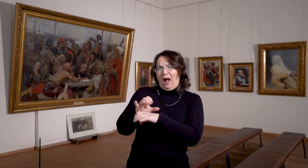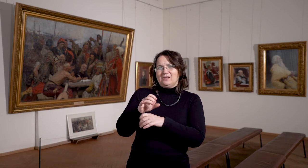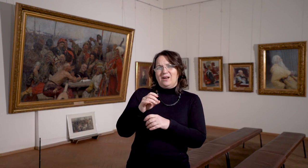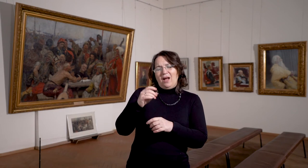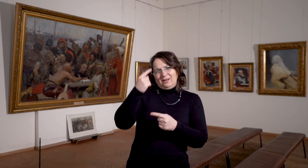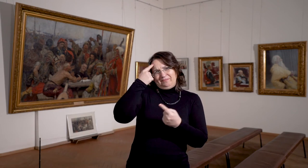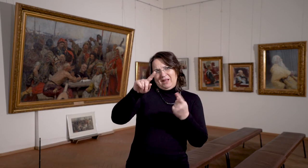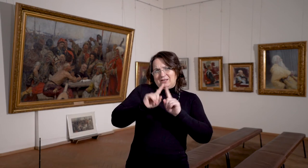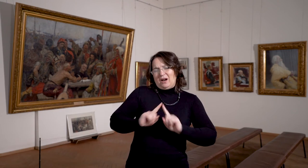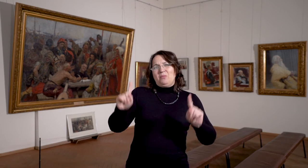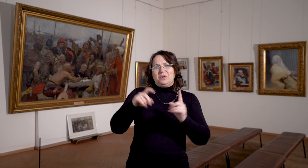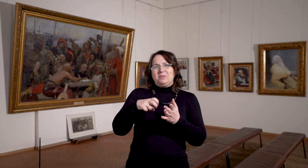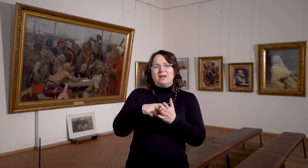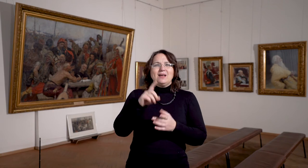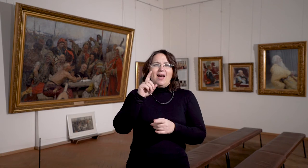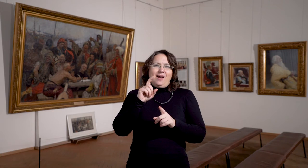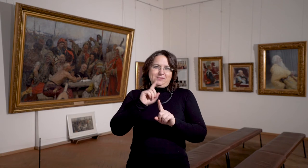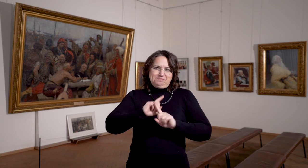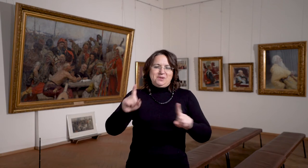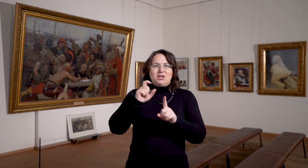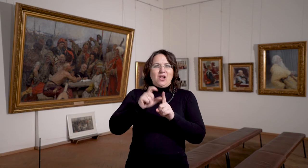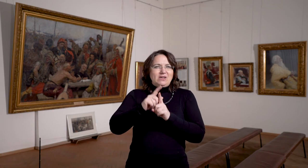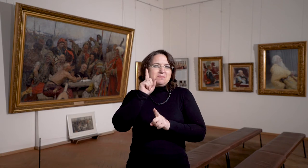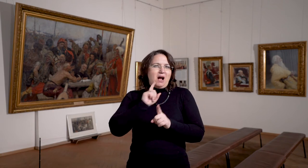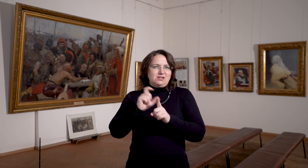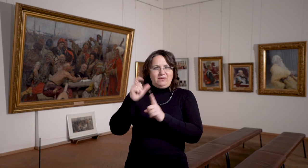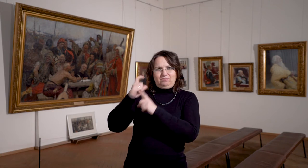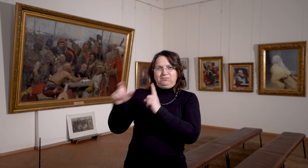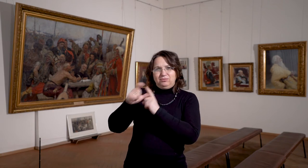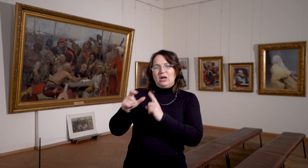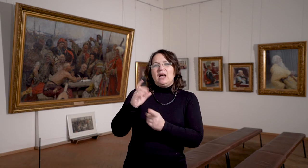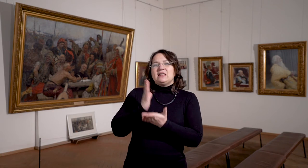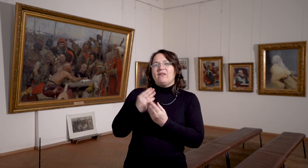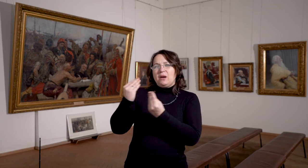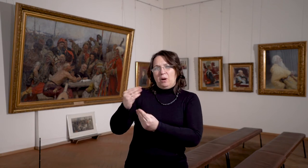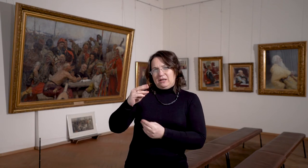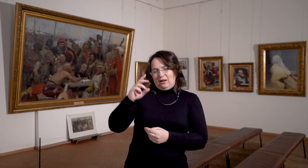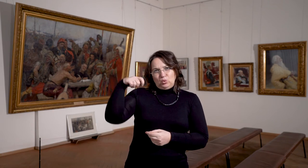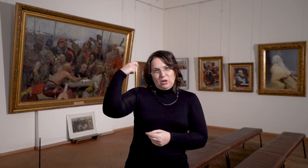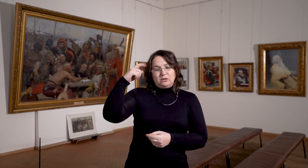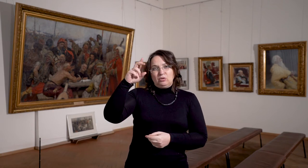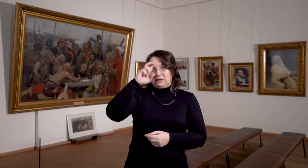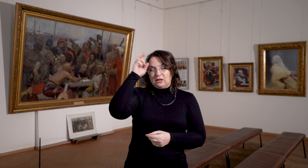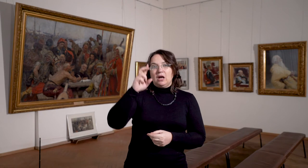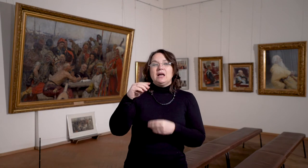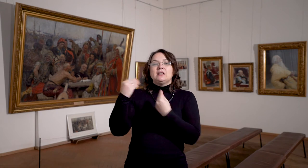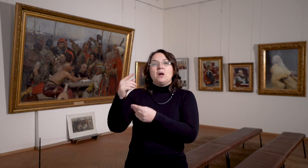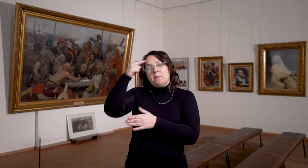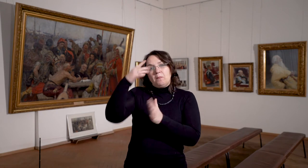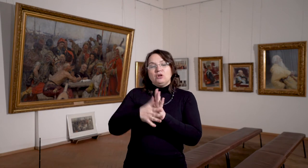смачными смешными словечками, которым давали понять Мехмету и его сторонникам, что защитники православия, а так прежде